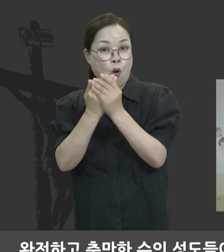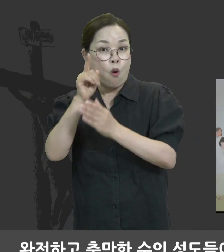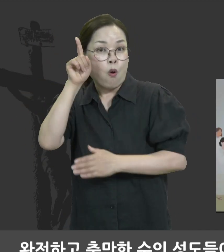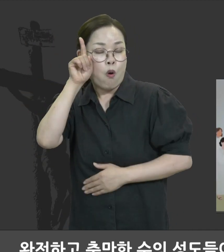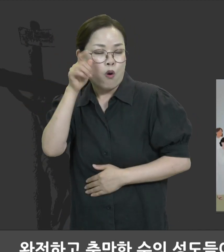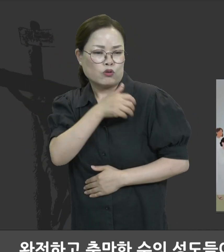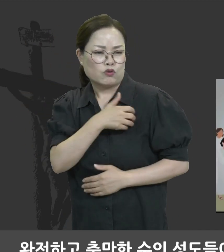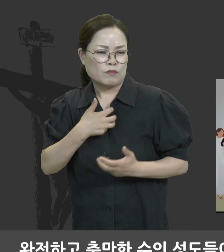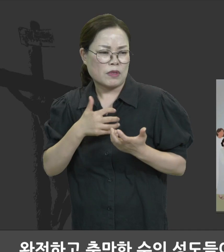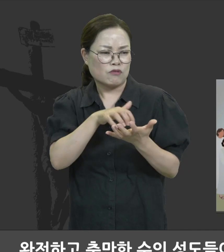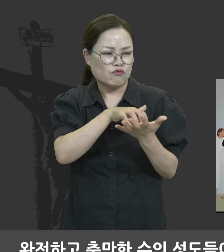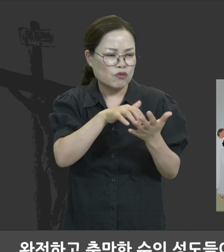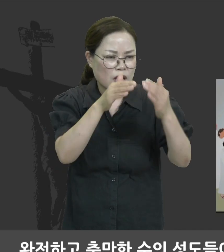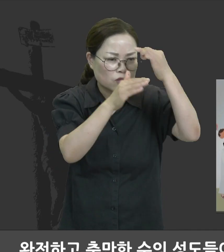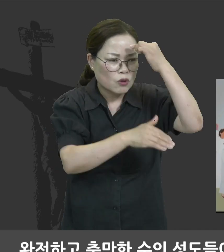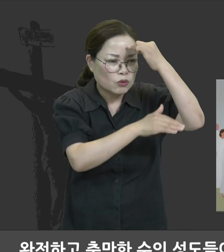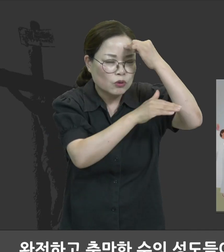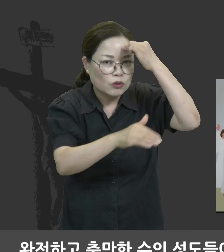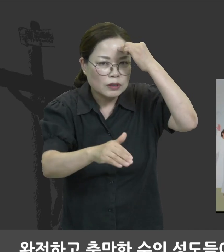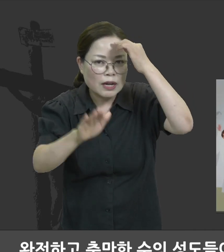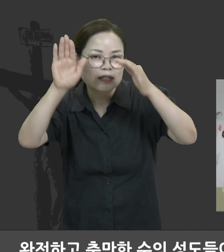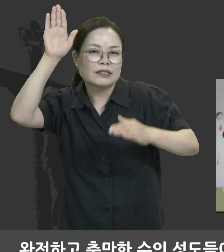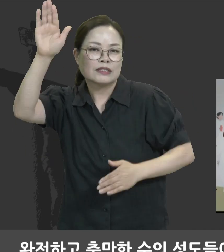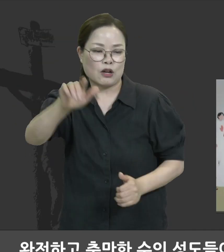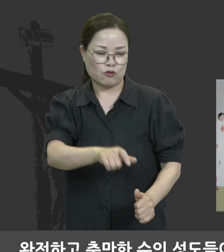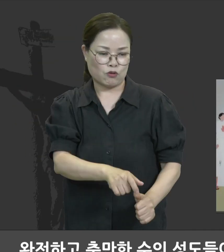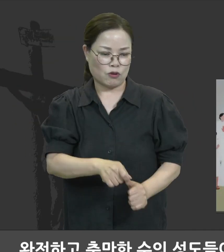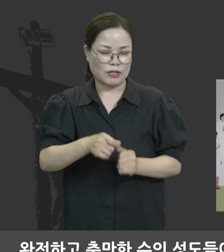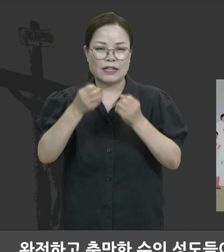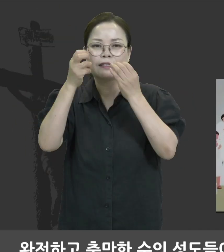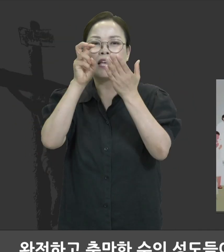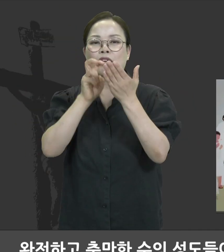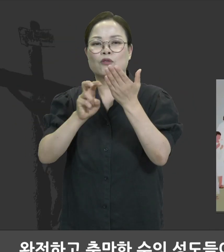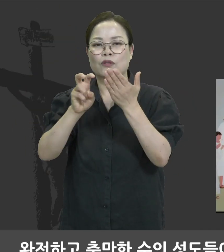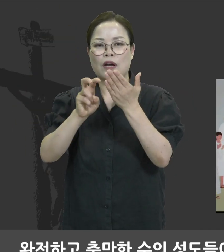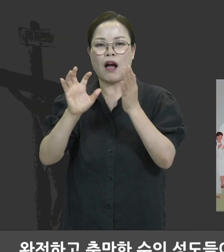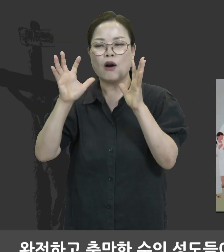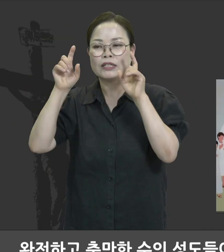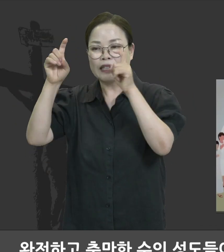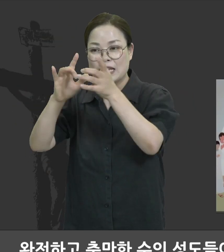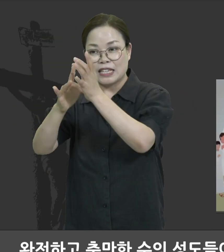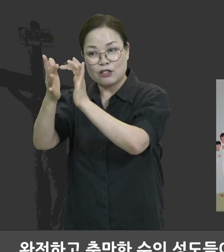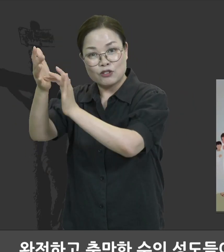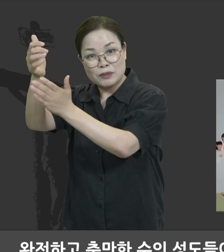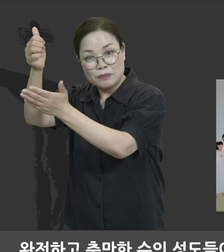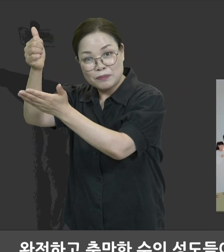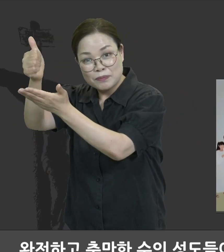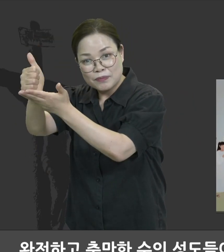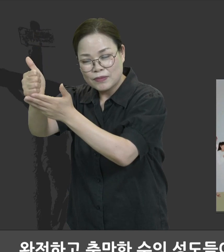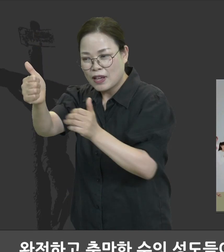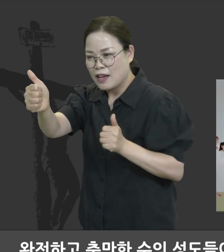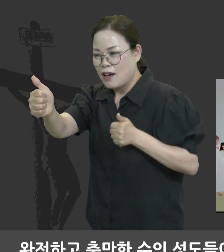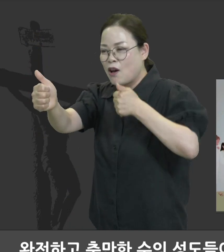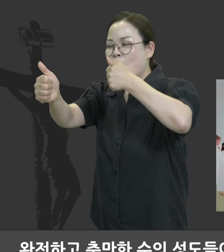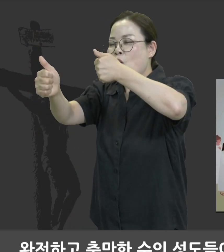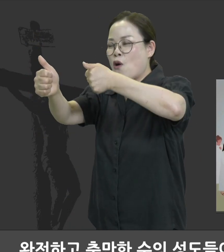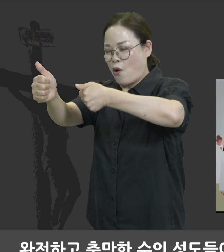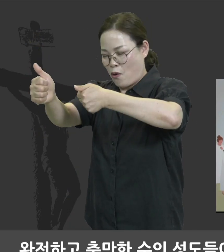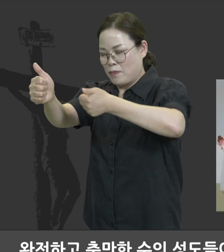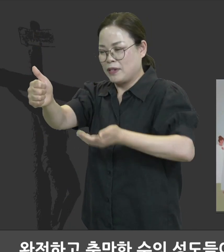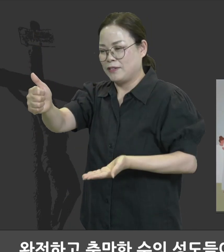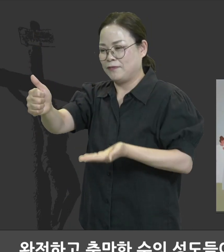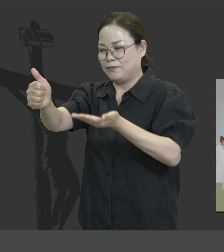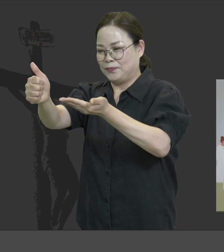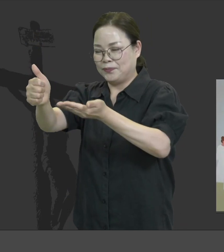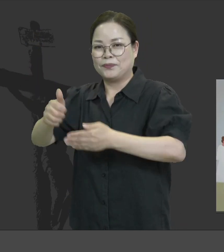완전하고 충만한 수의 성도들이 장차 구원의 새 노래로 어린 양 그리스도를 경배하게 될